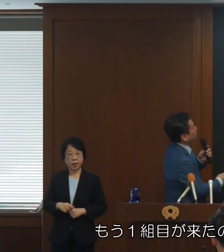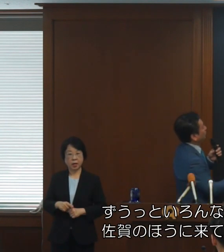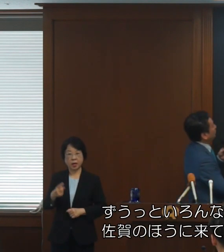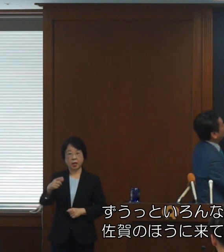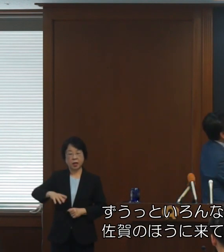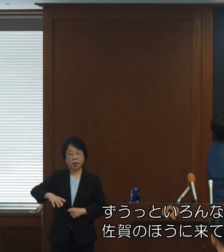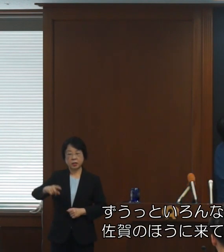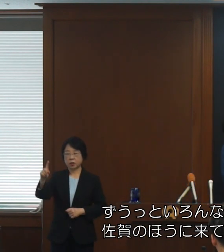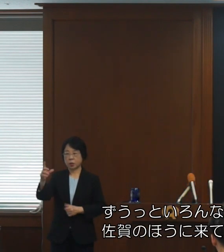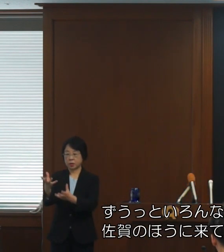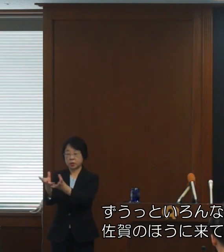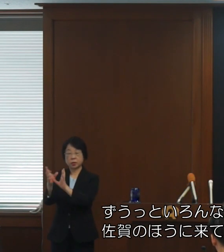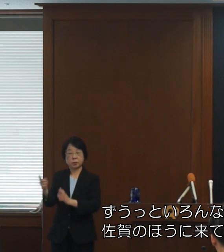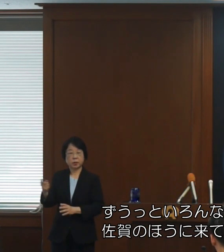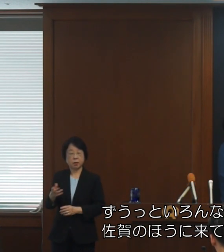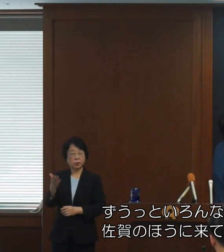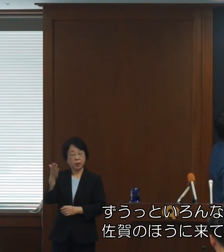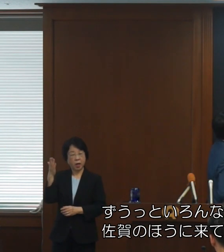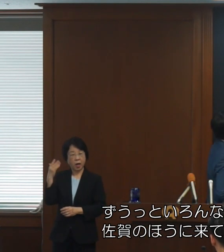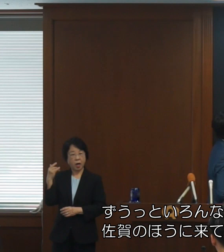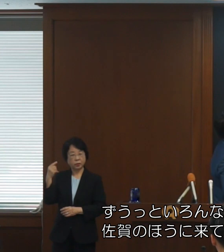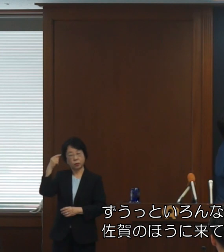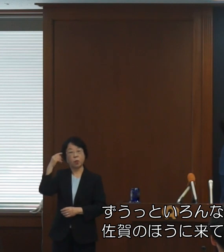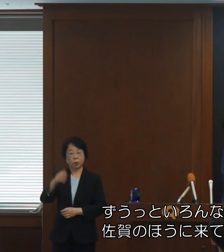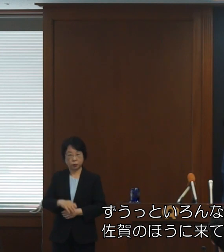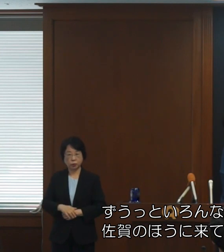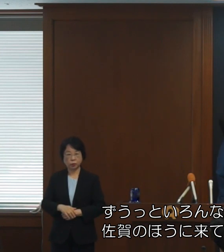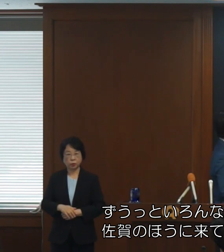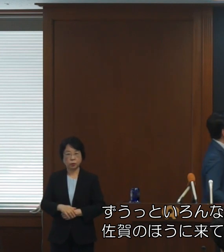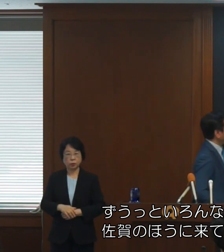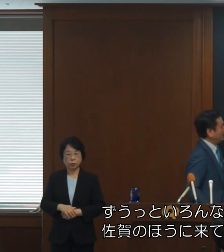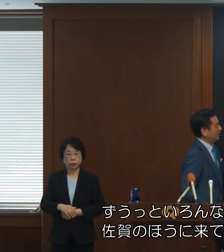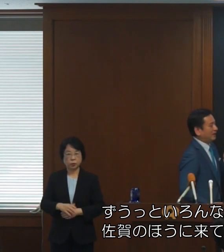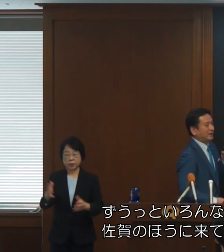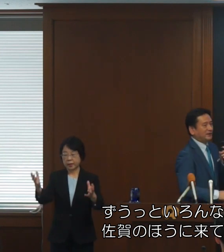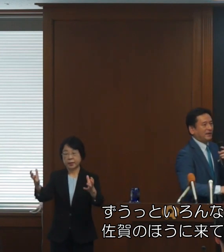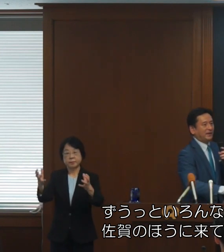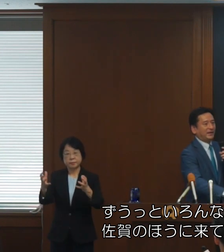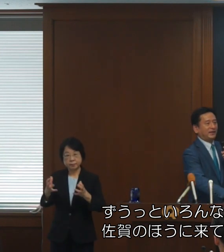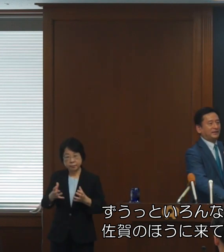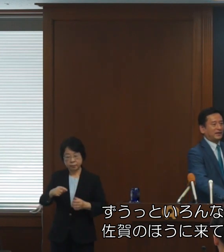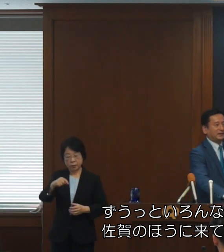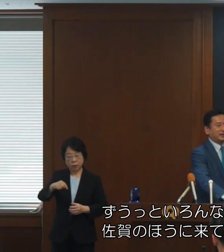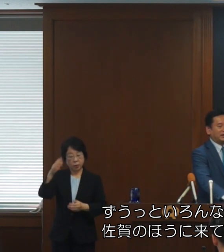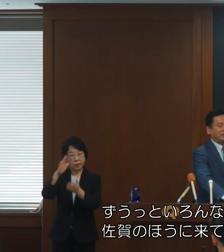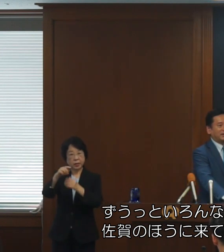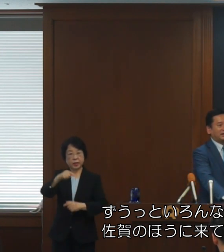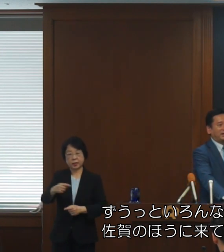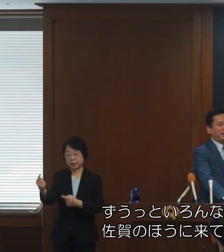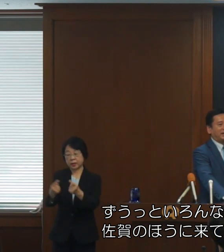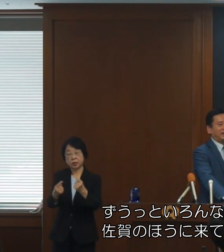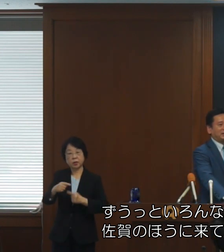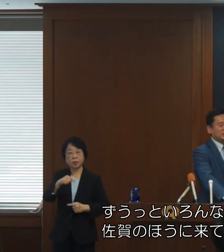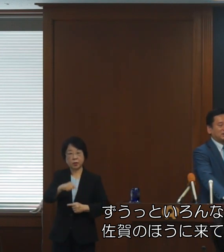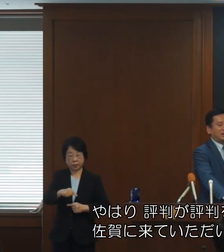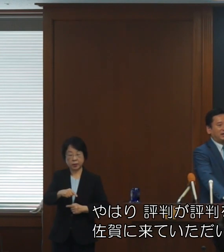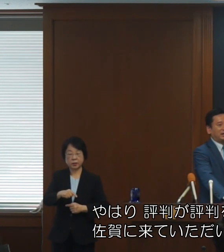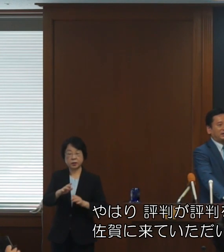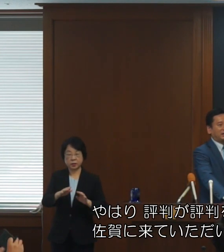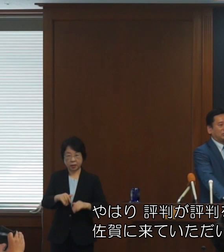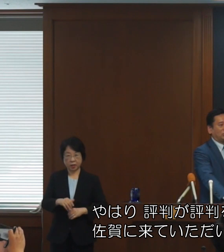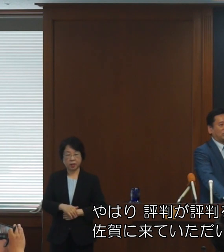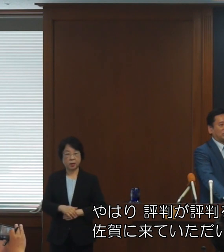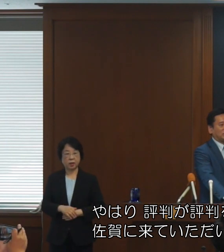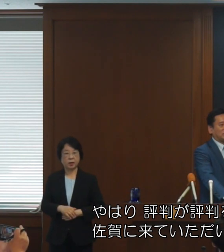遠い昔ですけどもずーっとこういろんな皆さん方がそれぞれ佐賀の方に来ていただいたわけであります